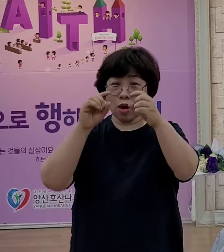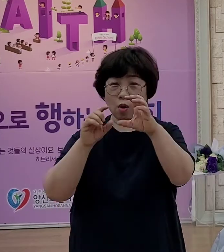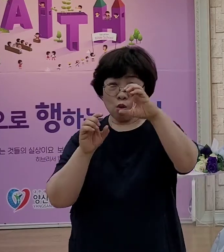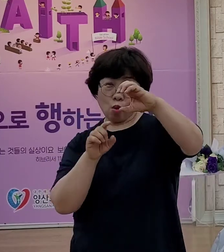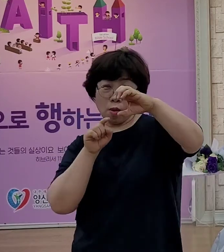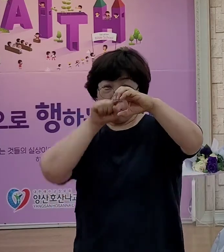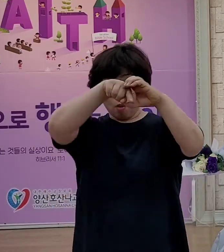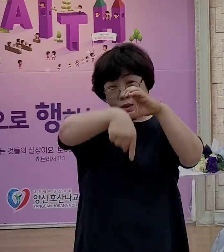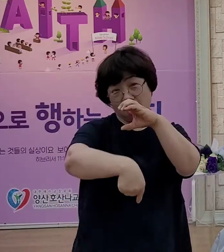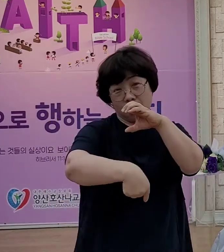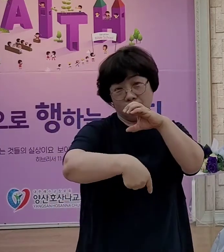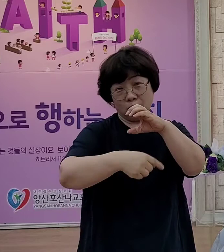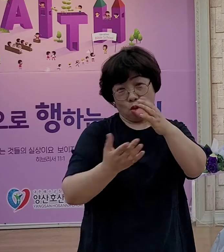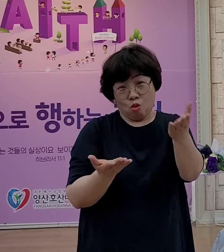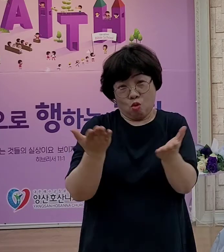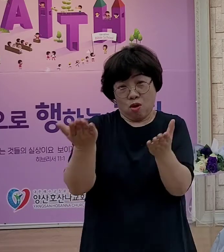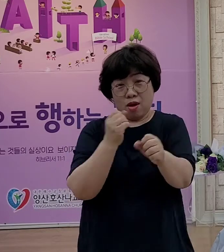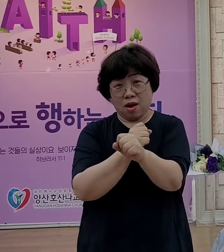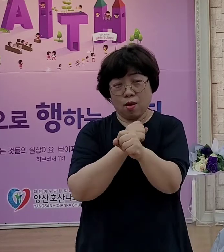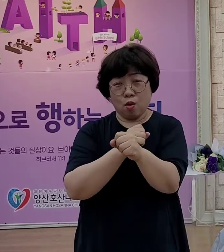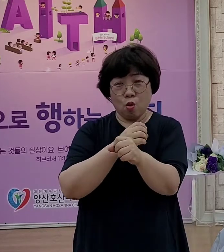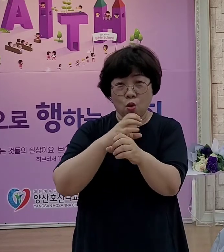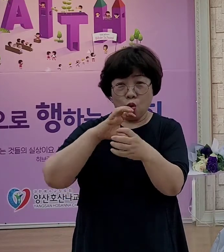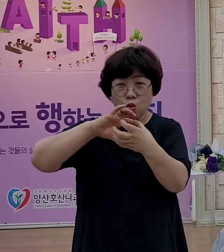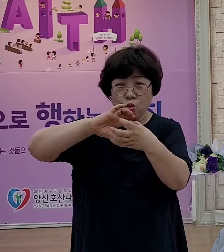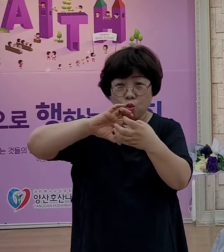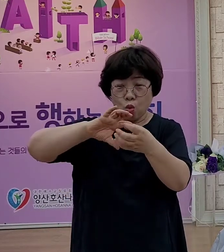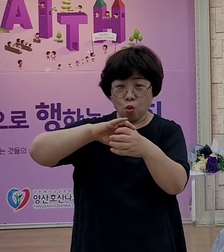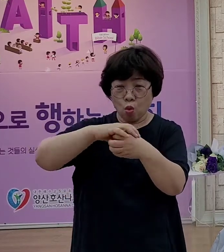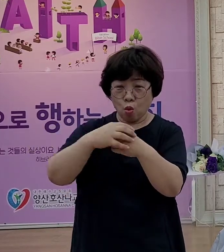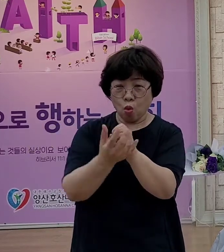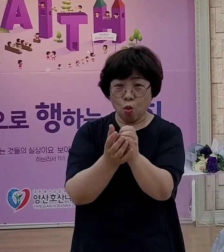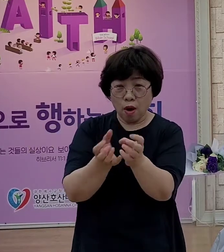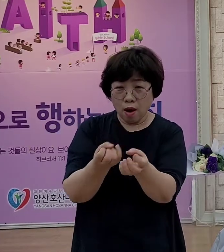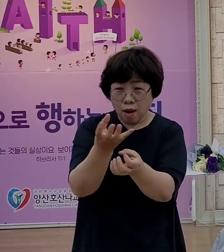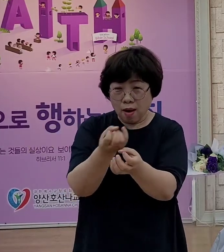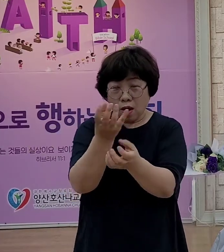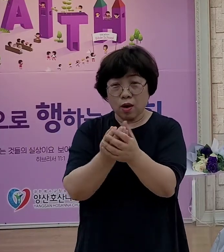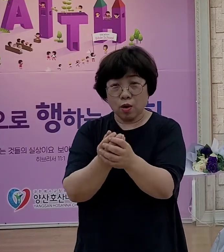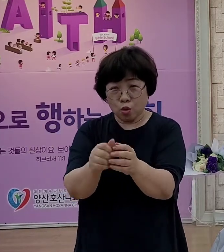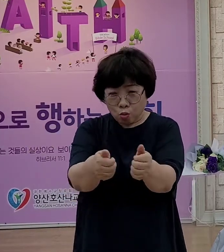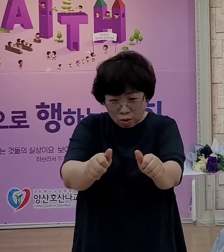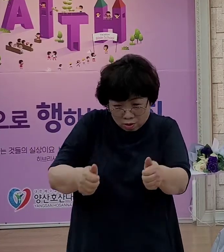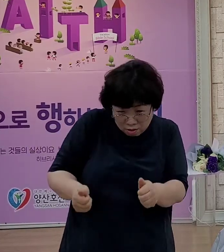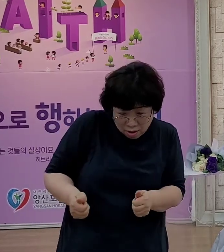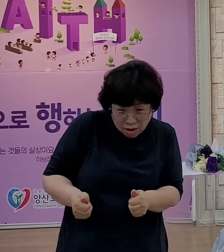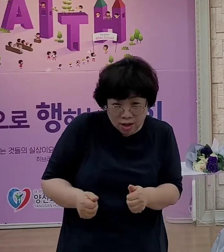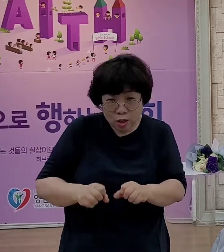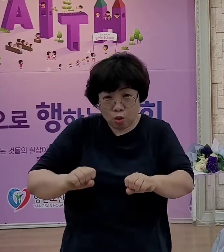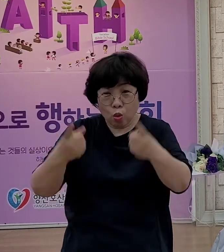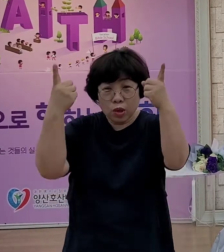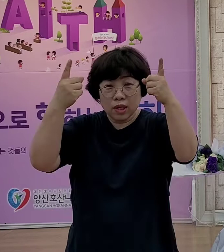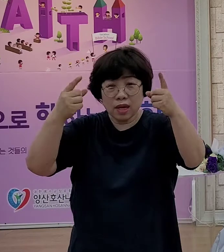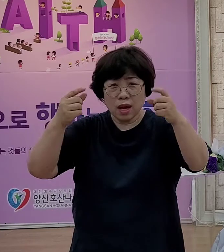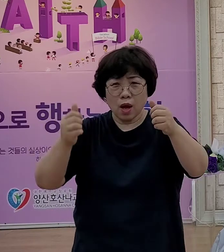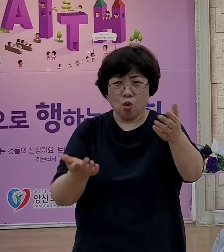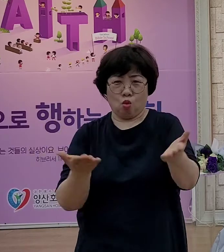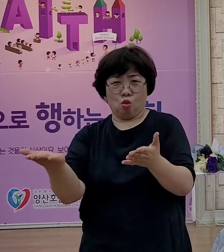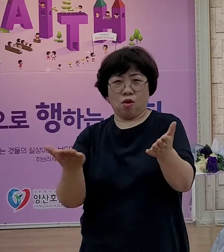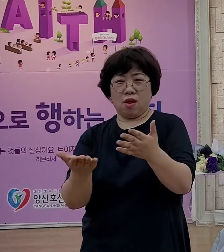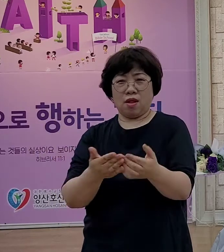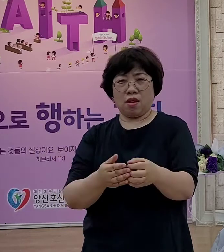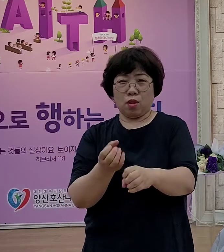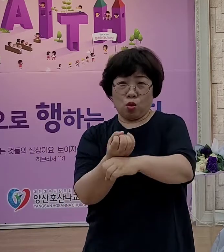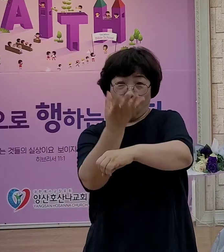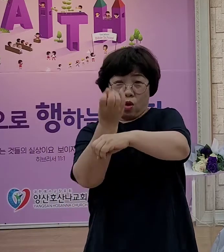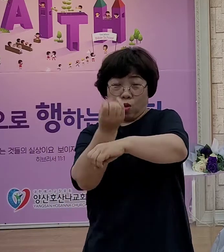속 들어가기도 하고, 공 가지고 놀기도 하고, 뒤로 막 이렇게 춤을 추기도 하고, 이 돌고래들이 참